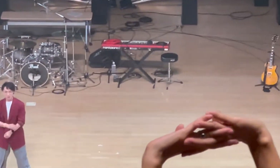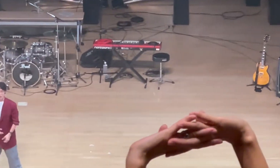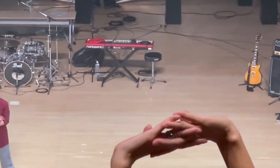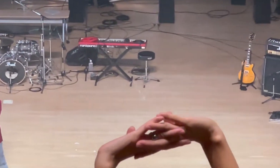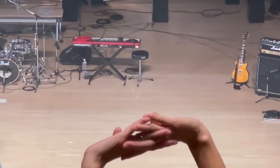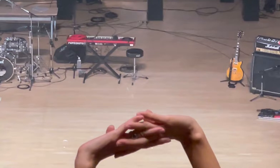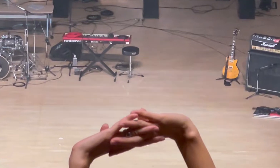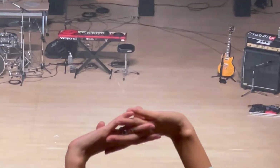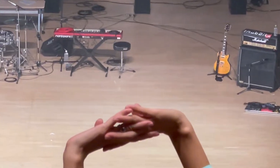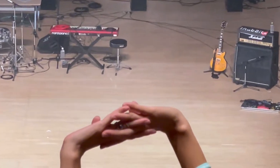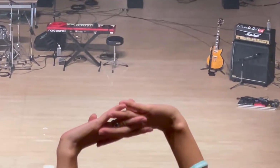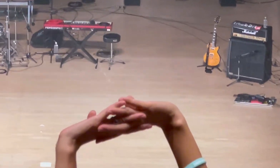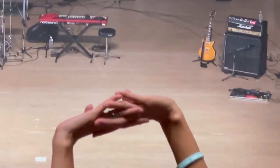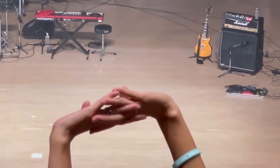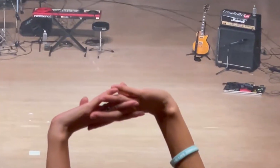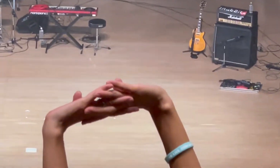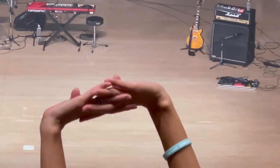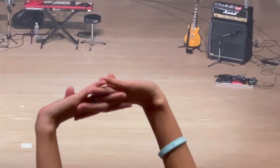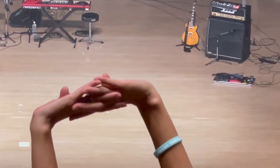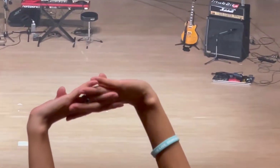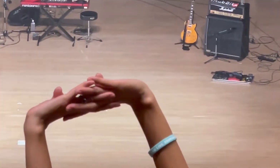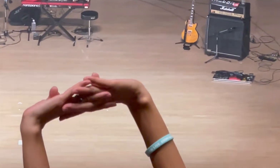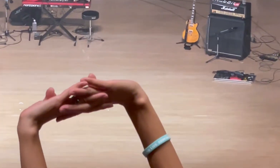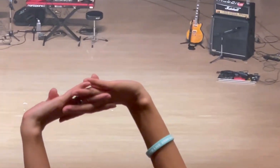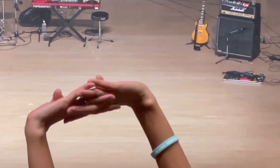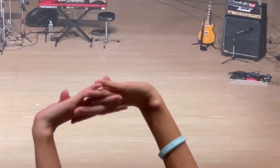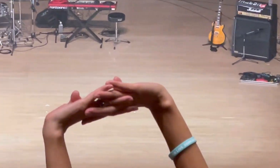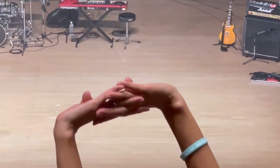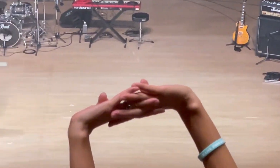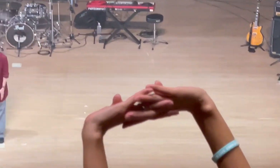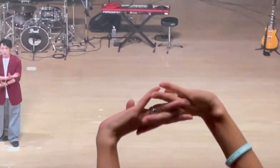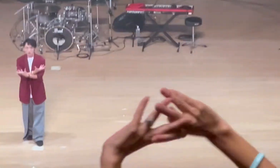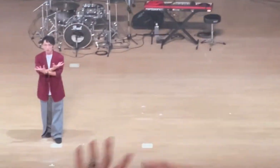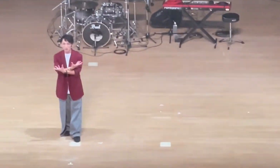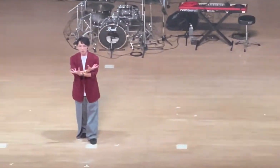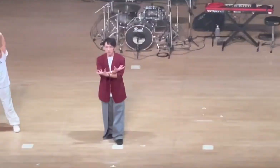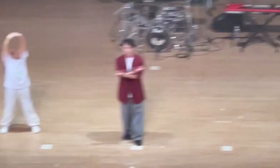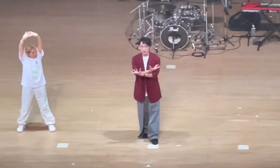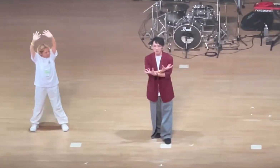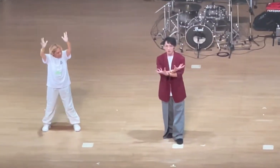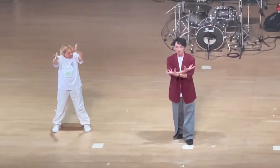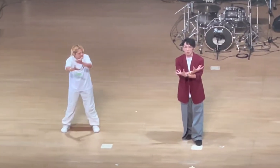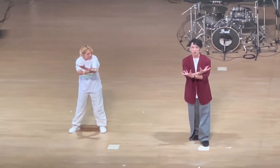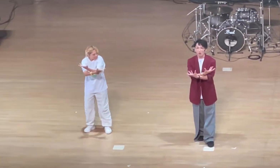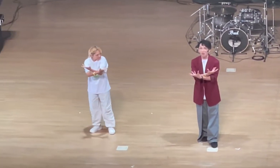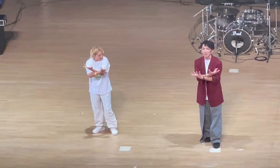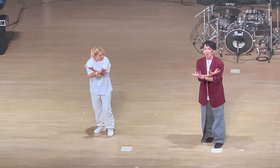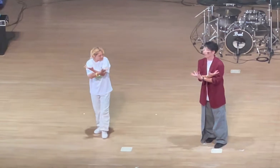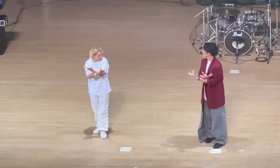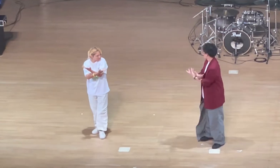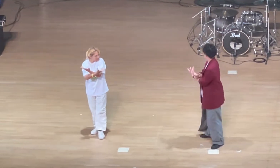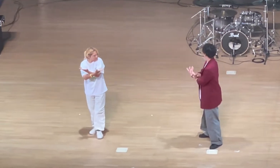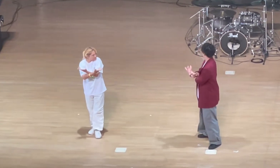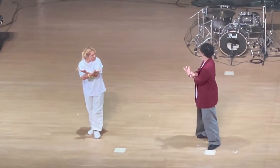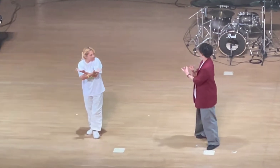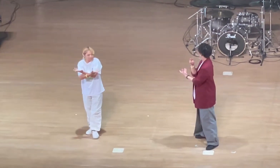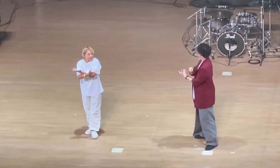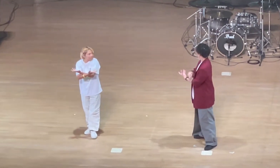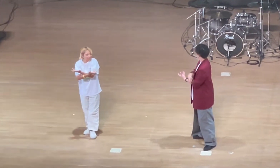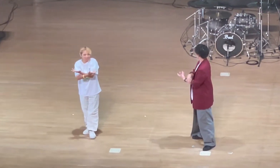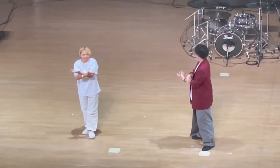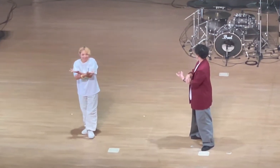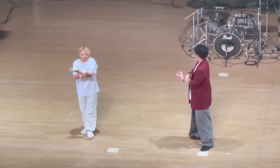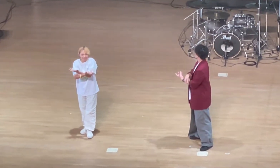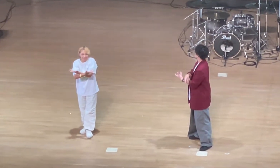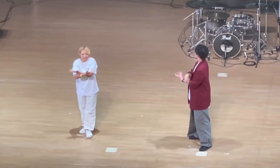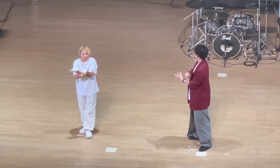なる。ちょっとフルールだったらこうやって持っていいですか。ちょっといきます、いきます。フルー、すごいね。見た